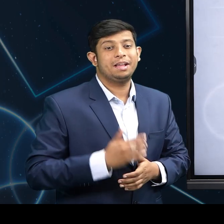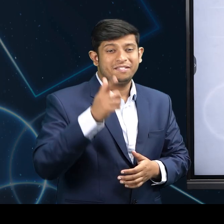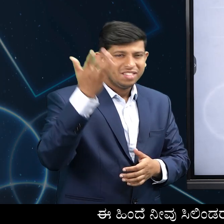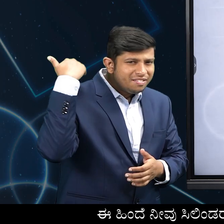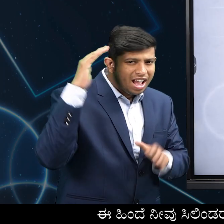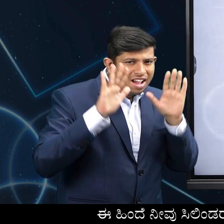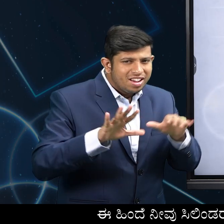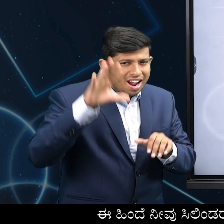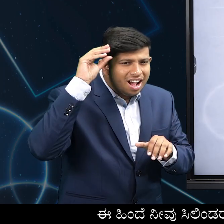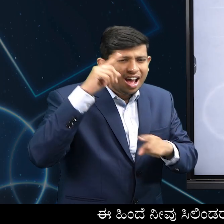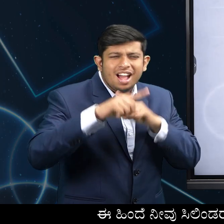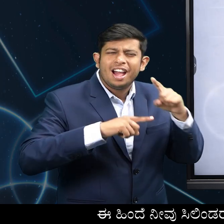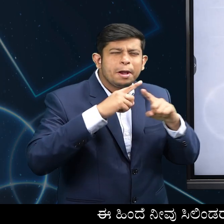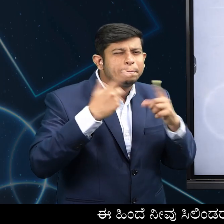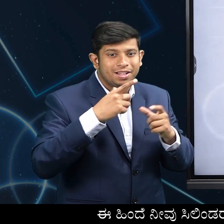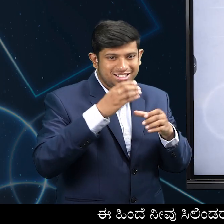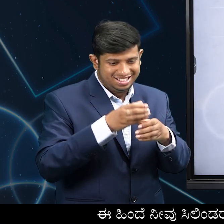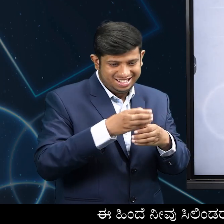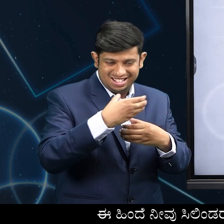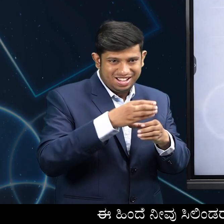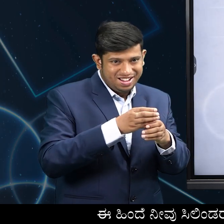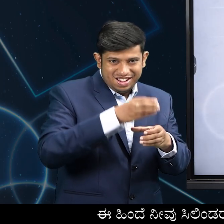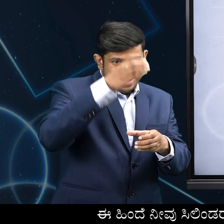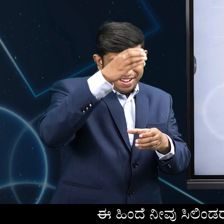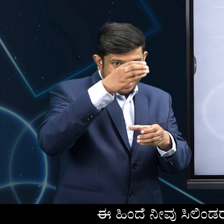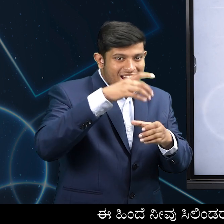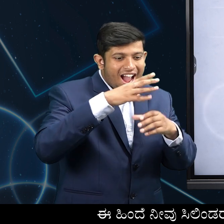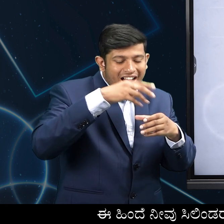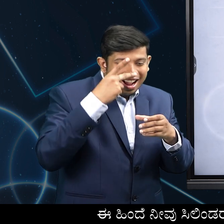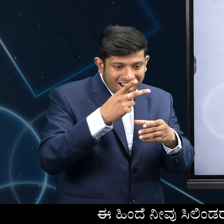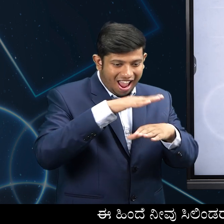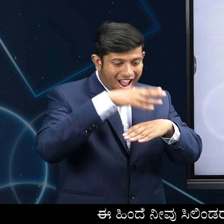ಈ ಹಿಂದೆ ನೀವು ಸಿಲಿಂಡರ್ನ ಮೇಲ್ಮೈ ವಿಸ್ತೀರ್ಣ ಮತ್ತು ಪರಿಮಾಣದ ಬಗ್ಗೆ ಕಲಿತಿದ್ದೀರಿ.